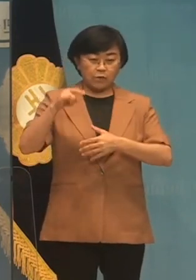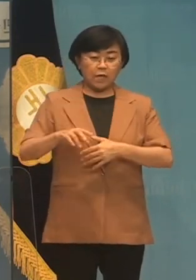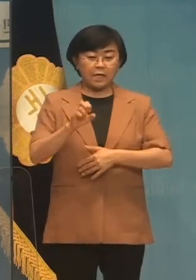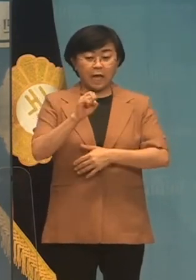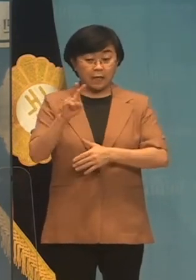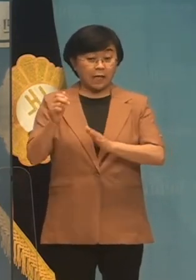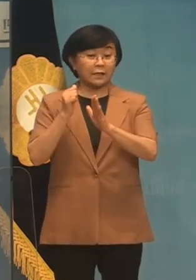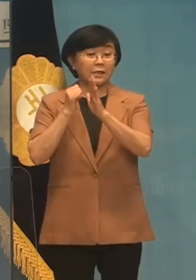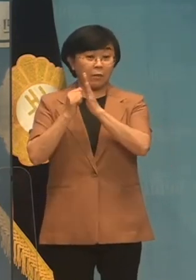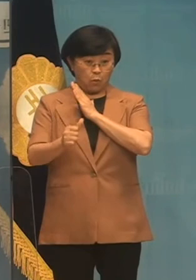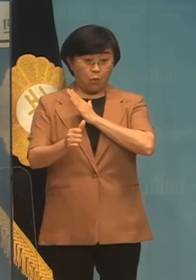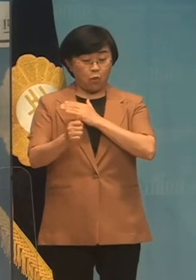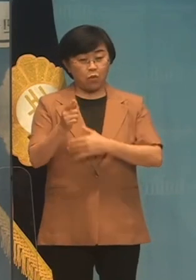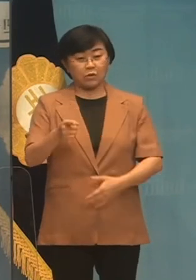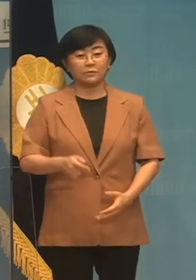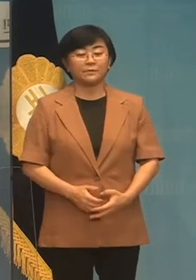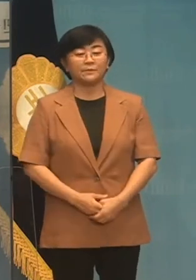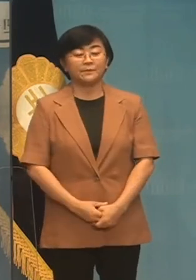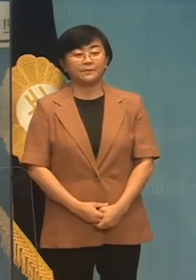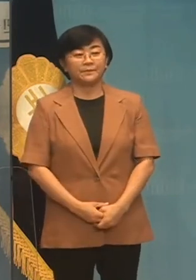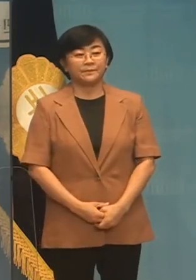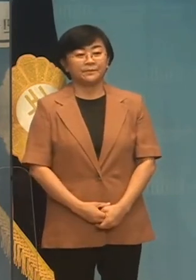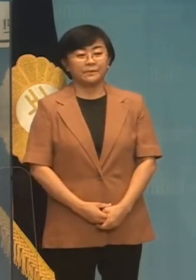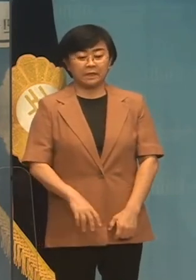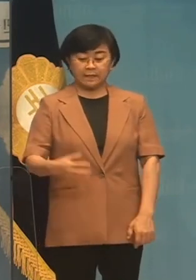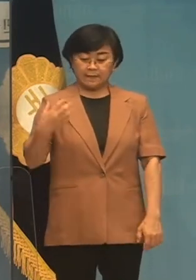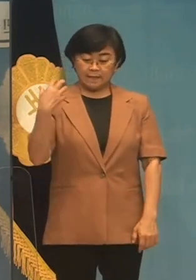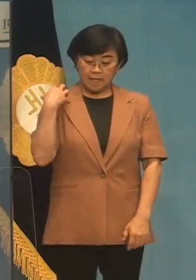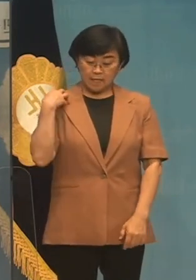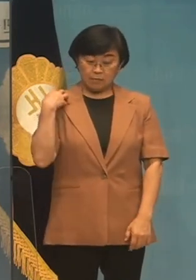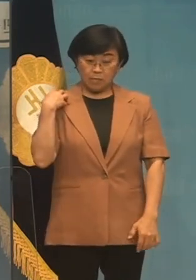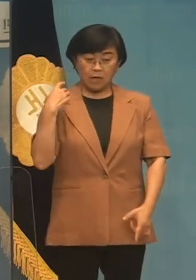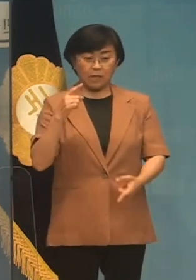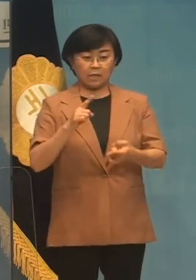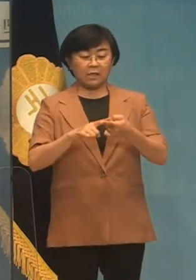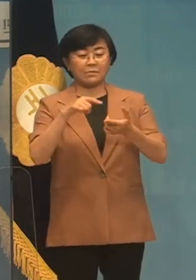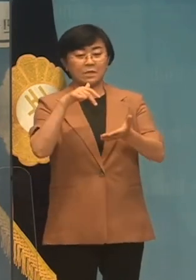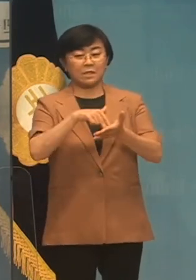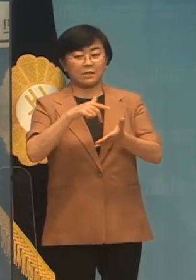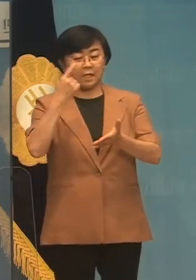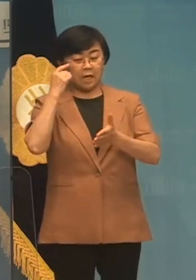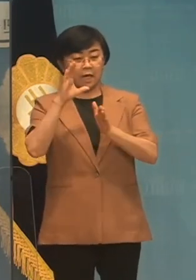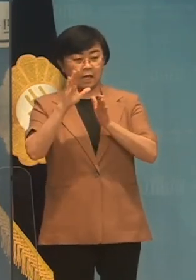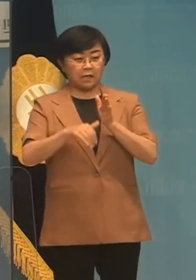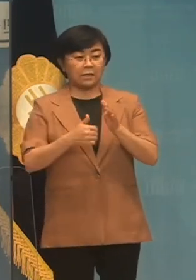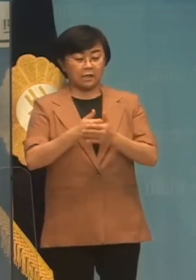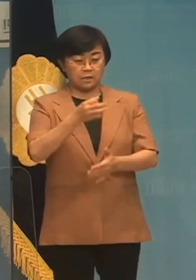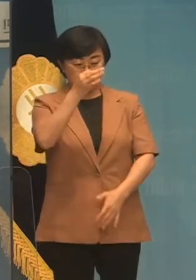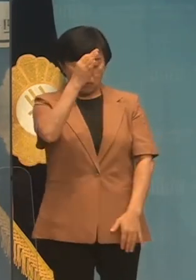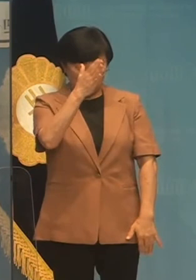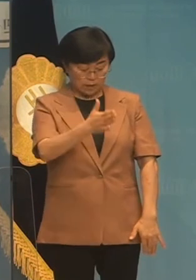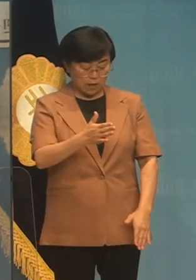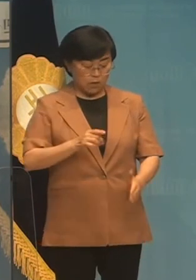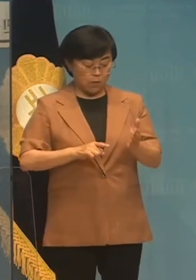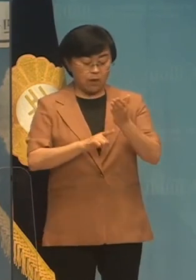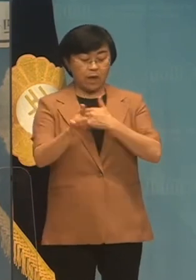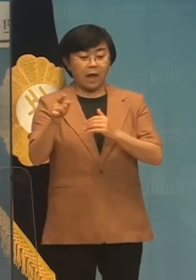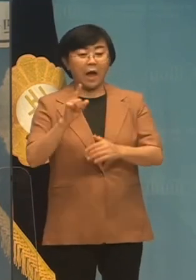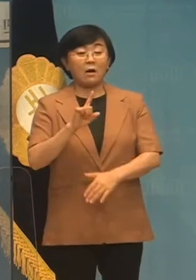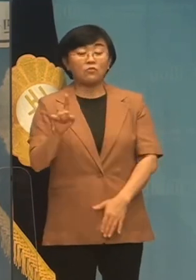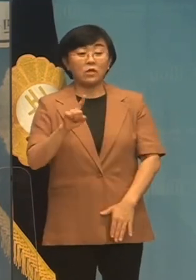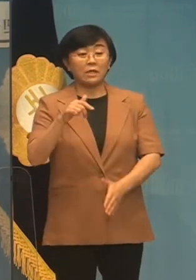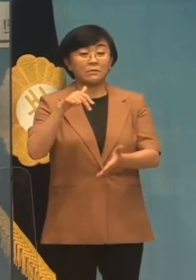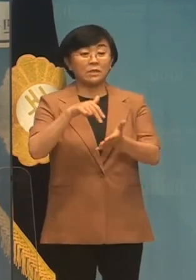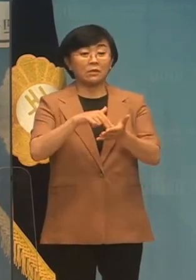제1야당 대표입니다. 그 책임과 무게를 고려할 때 송구스럽다 외에